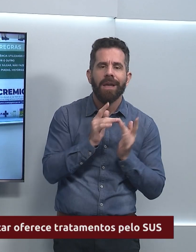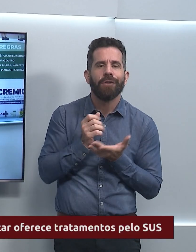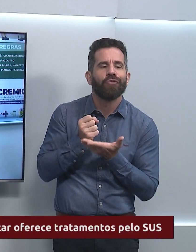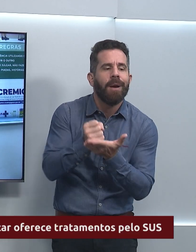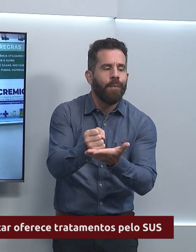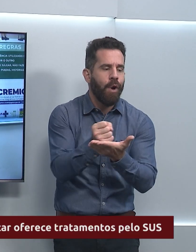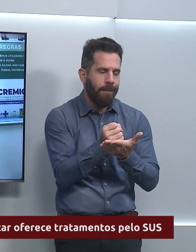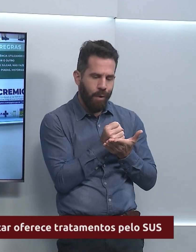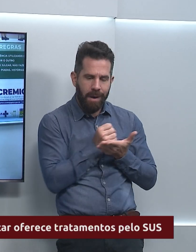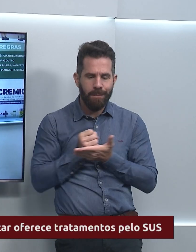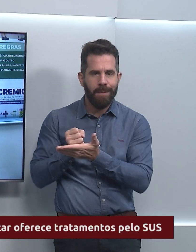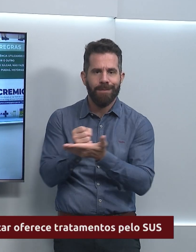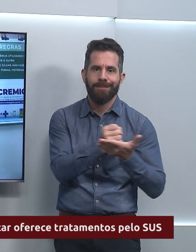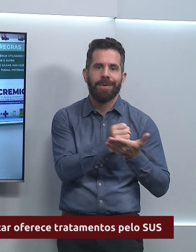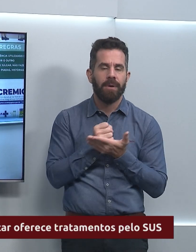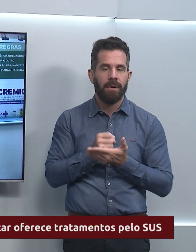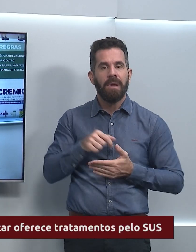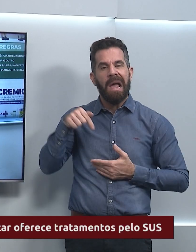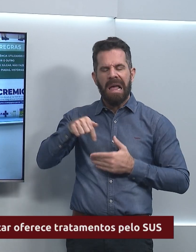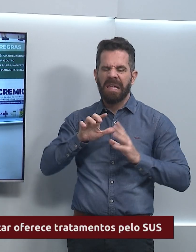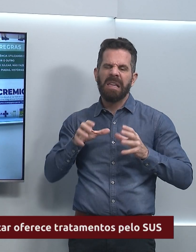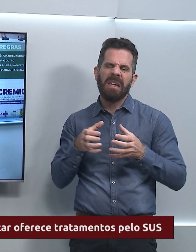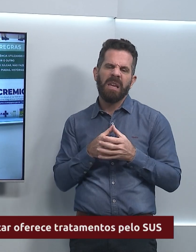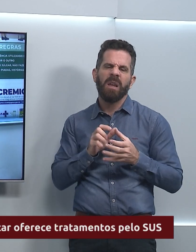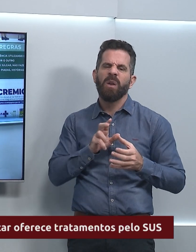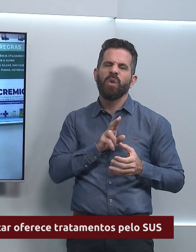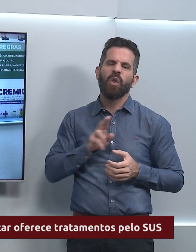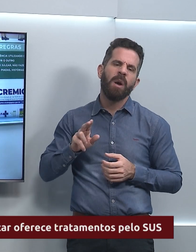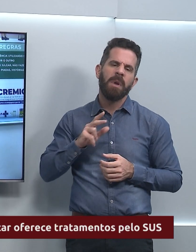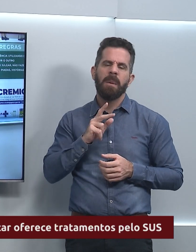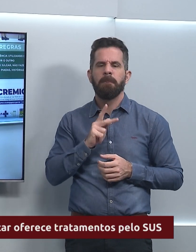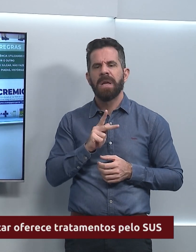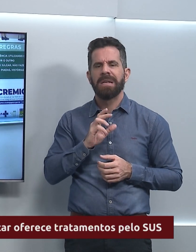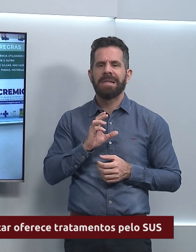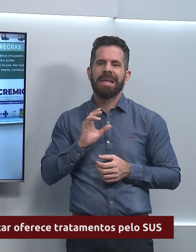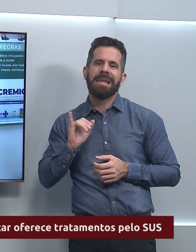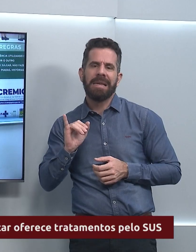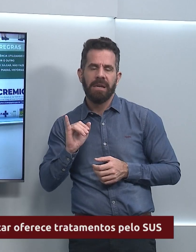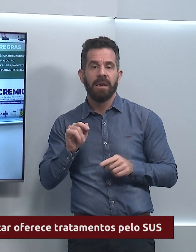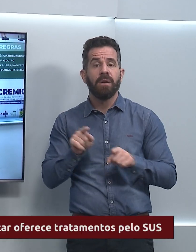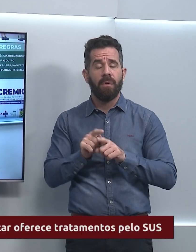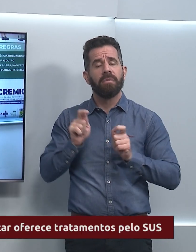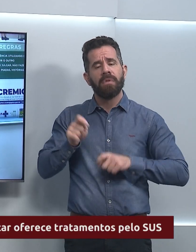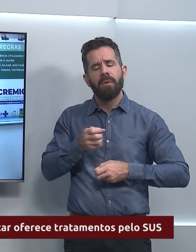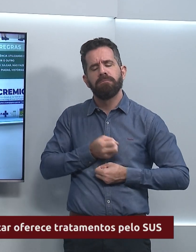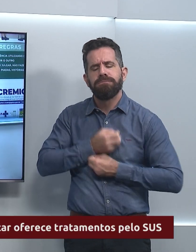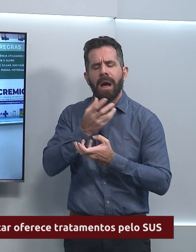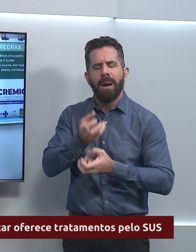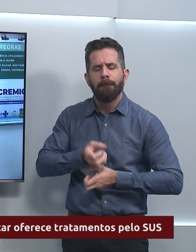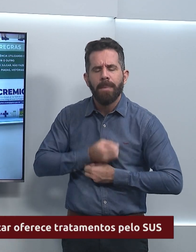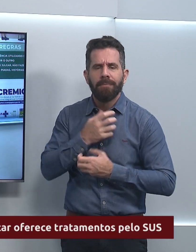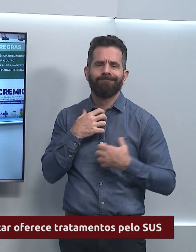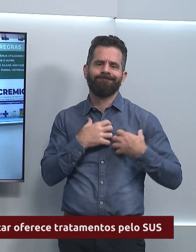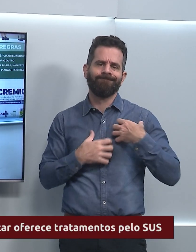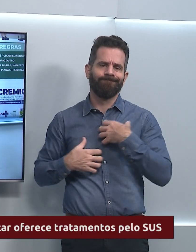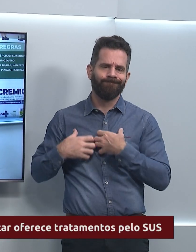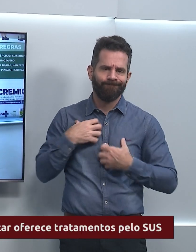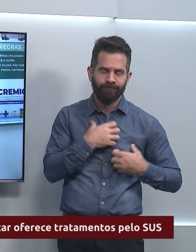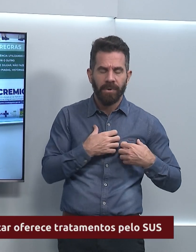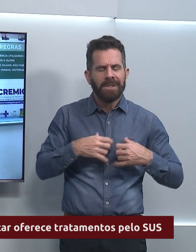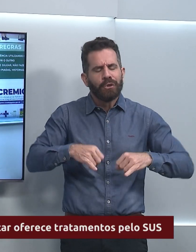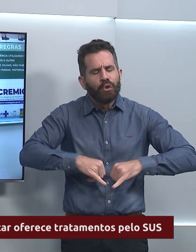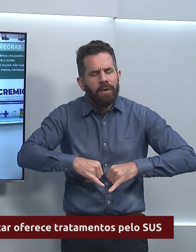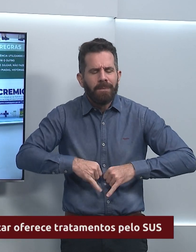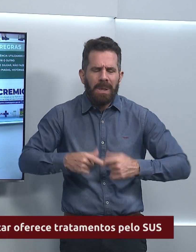Na TCI, as pessoas conseguem partilhar suas angústias e sofrimentos, bem como adquirir estratégias